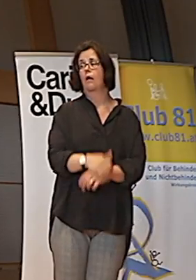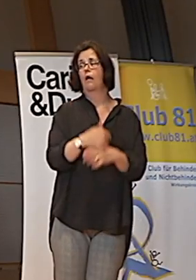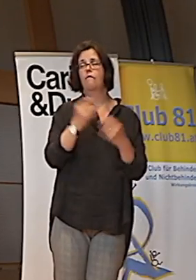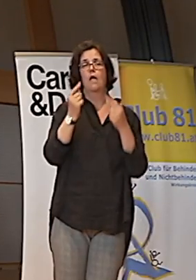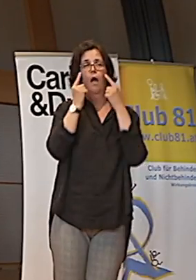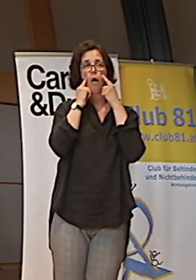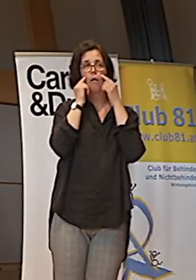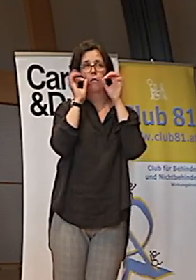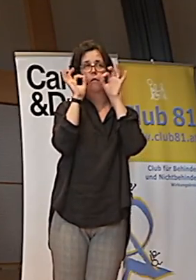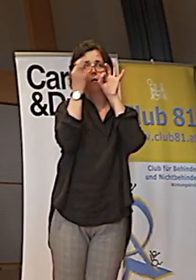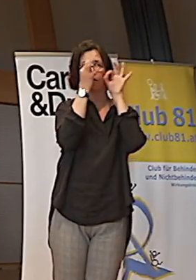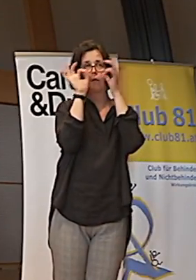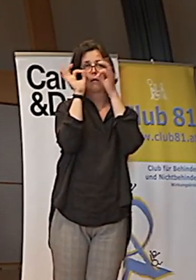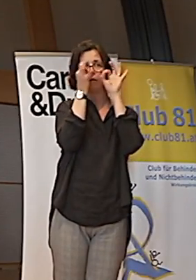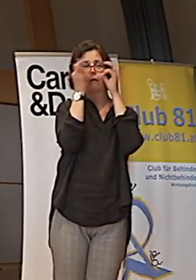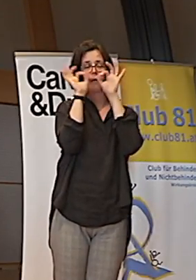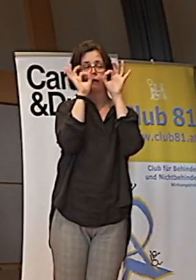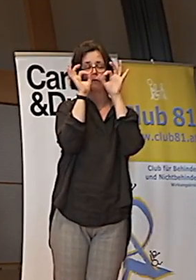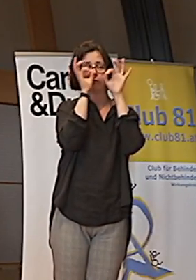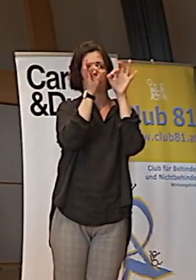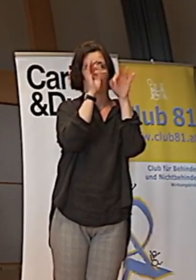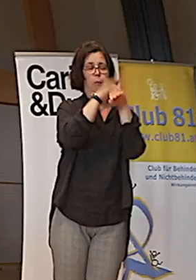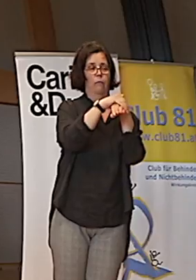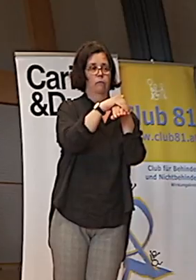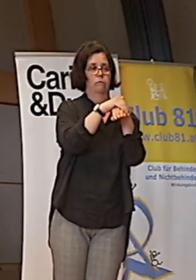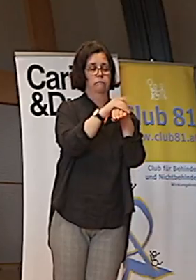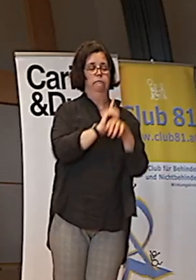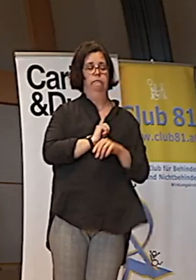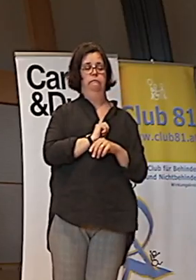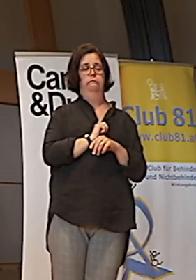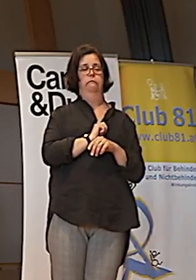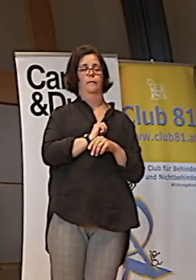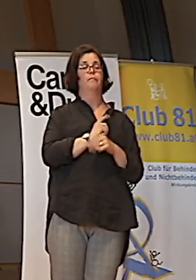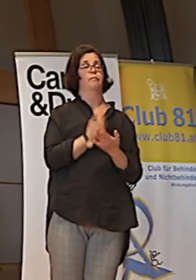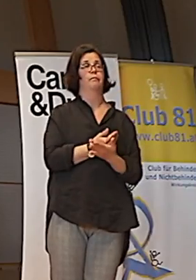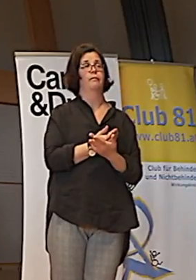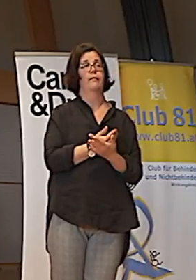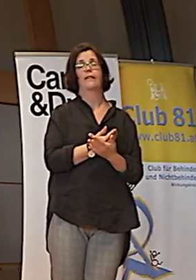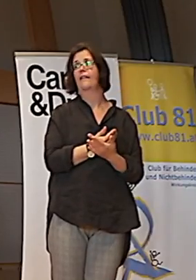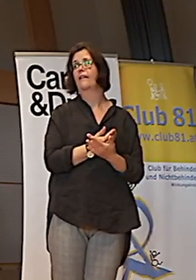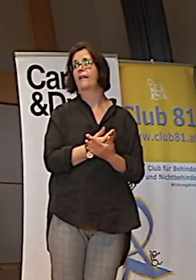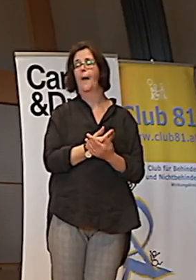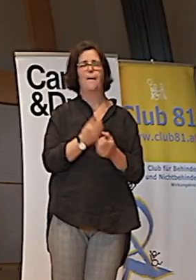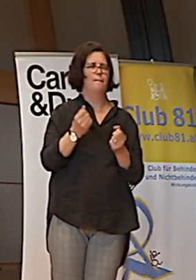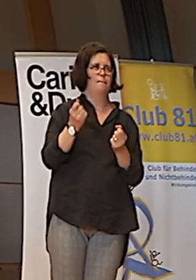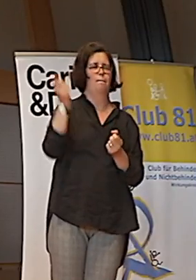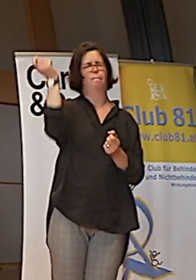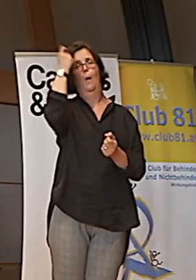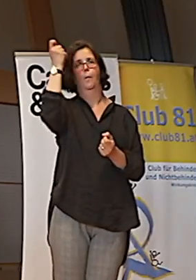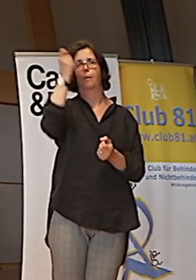Augenwinkeln, haben nicht gesehen. Und das ist, BING!